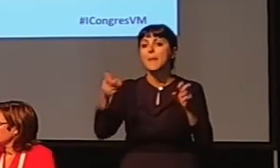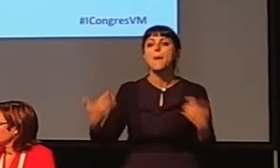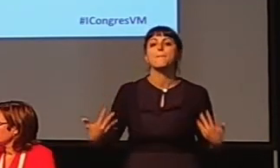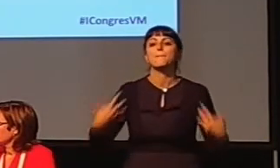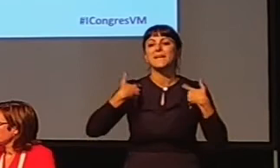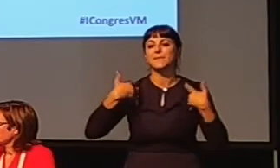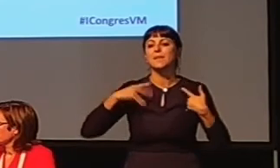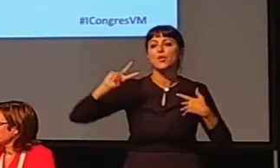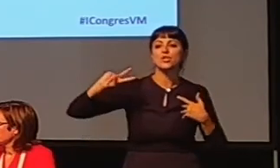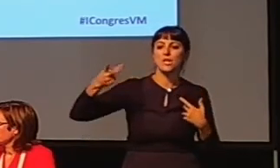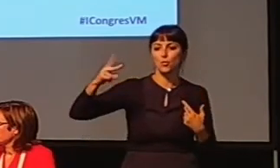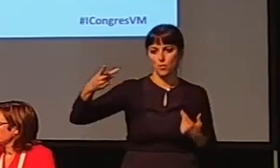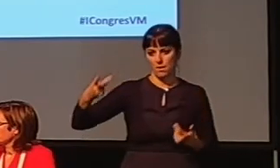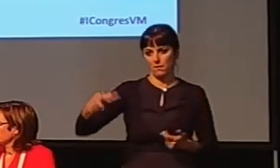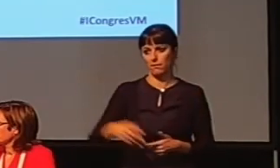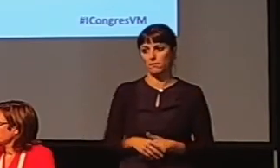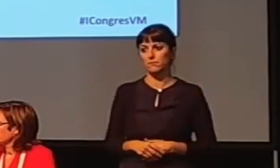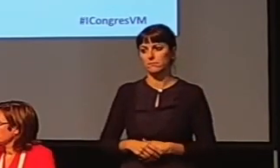un eufemisme.